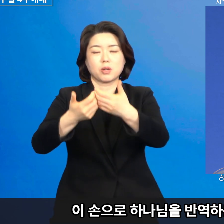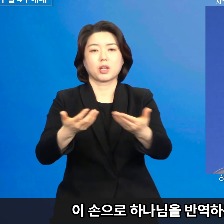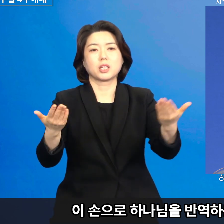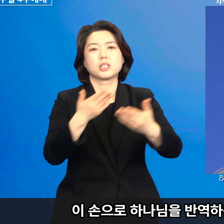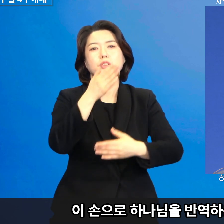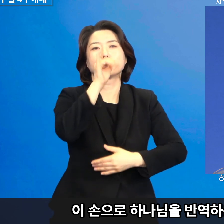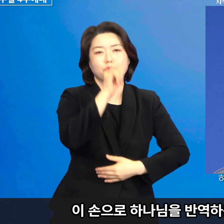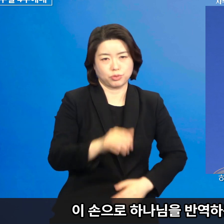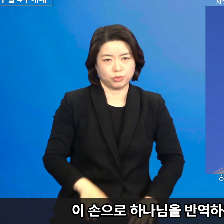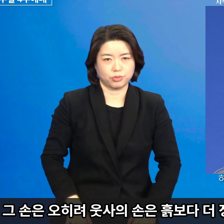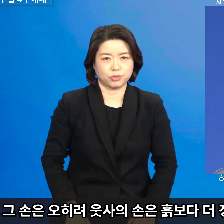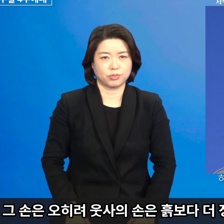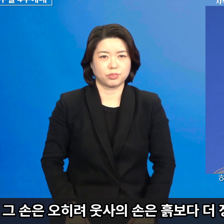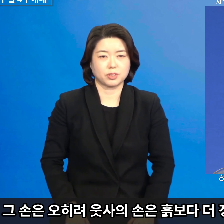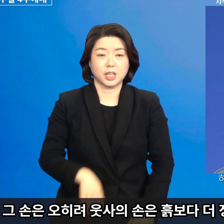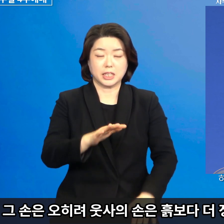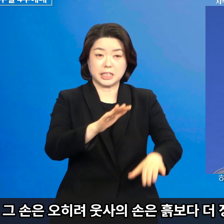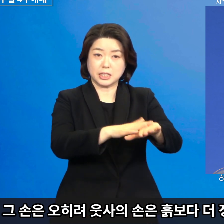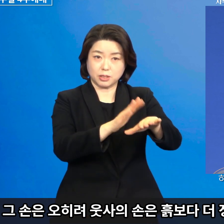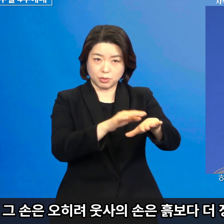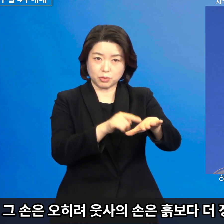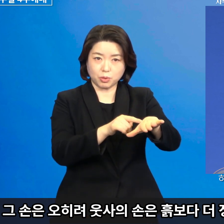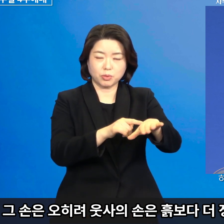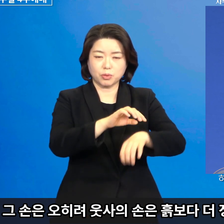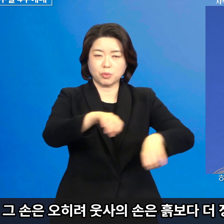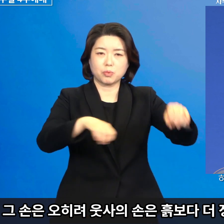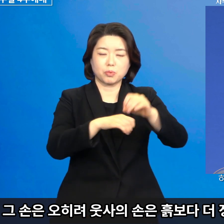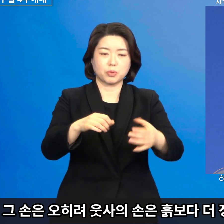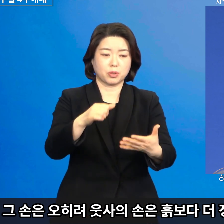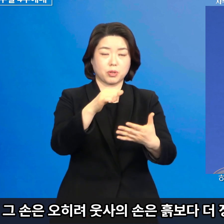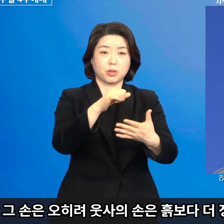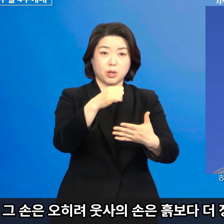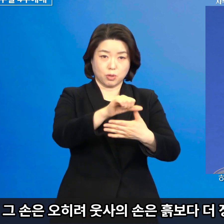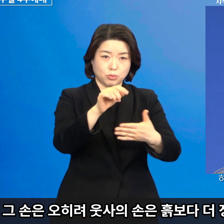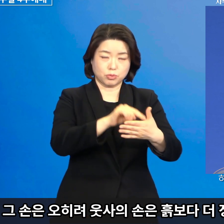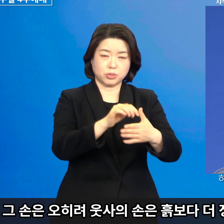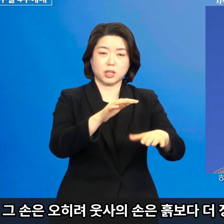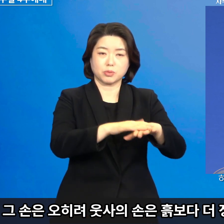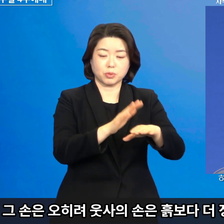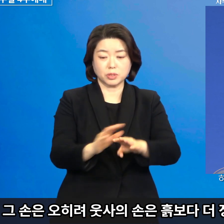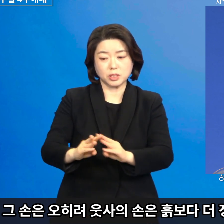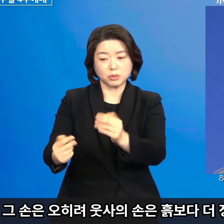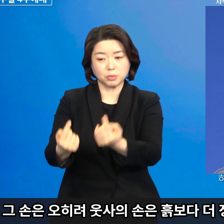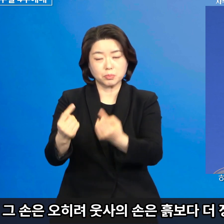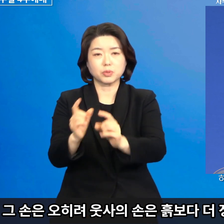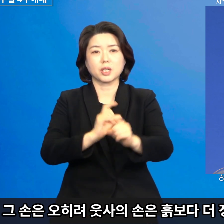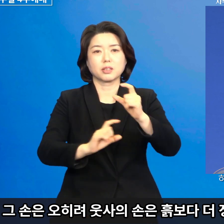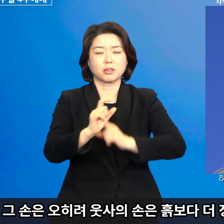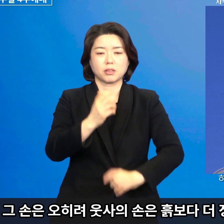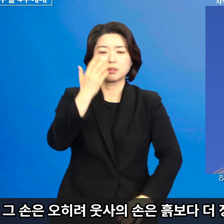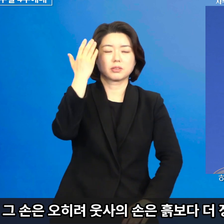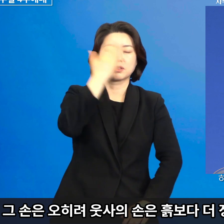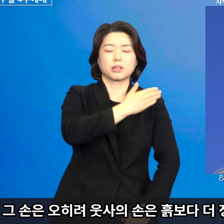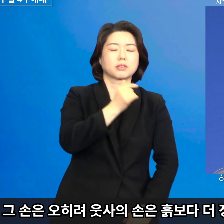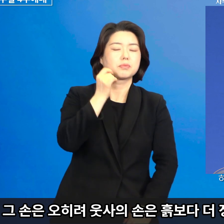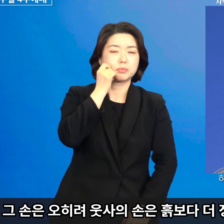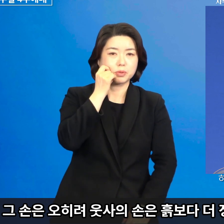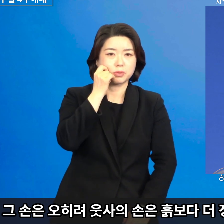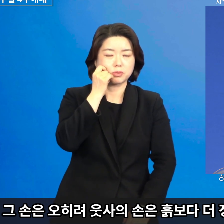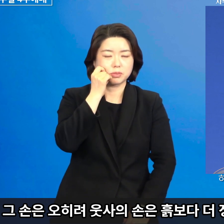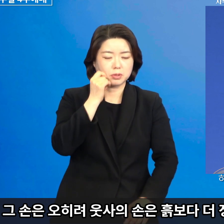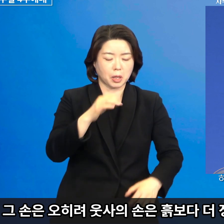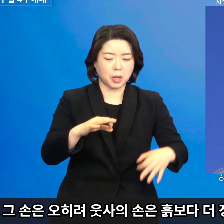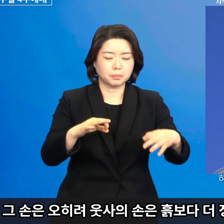수도 있습니다. 그 손은, 오히려 우사의 손은 흙보다 더 정결하지 못했고